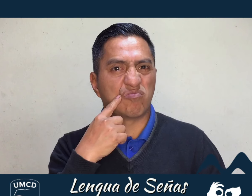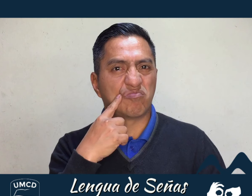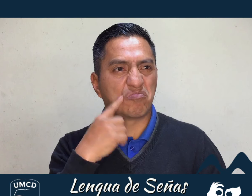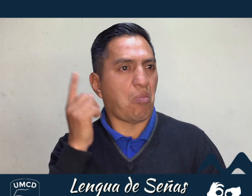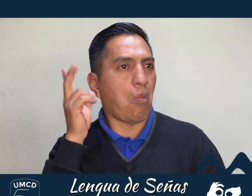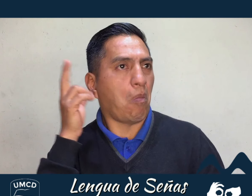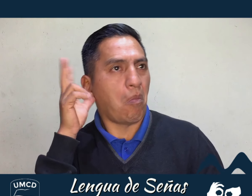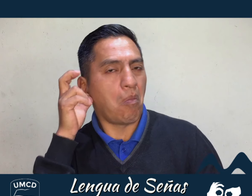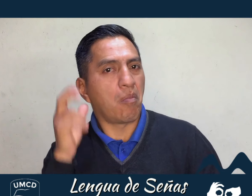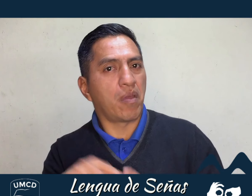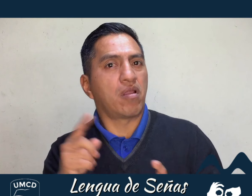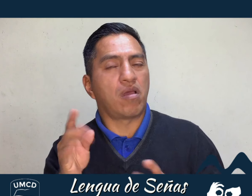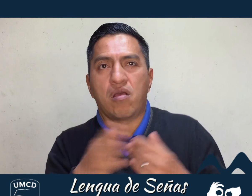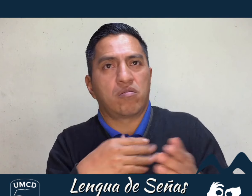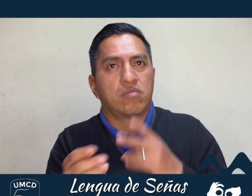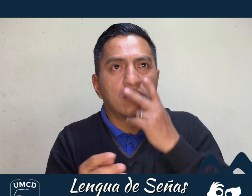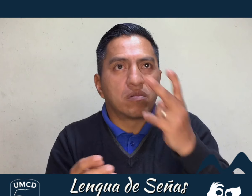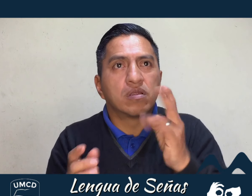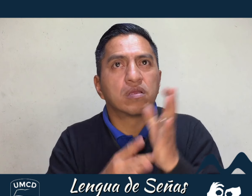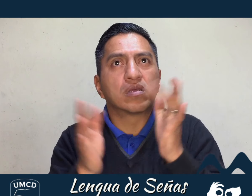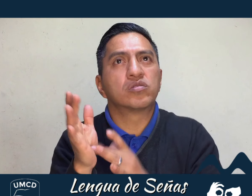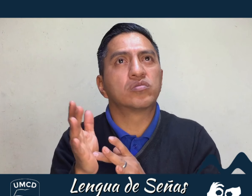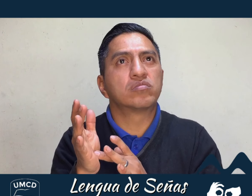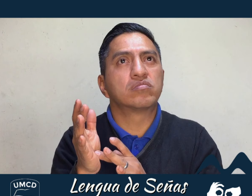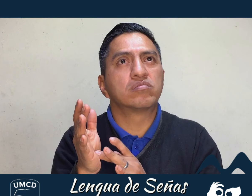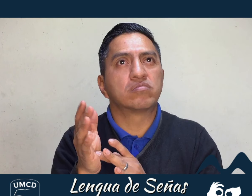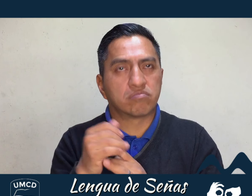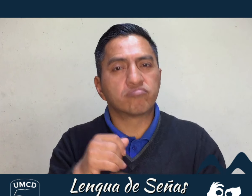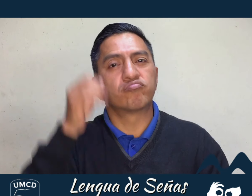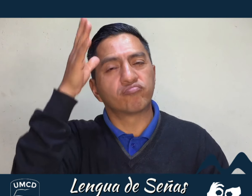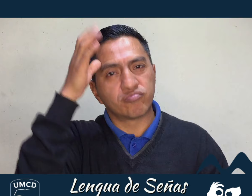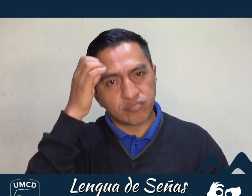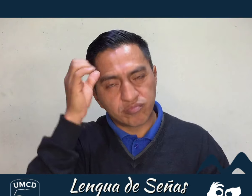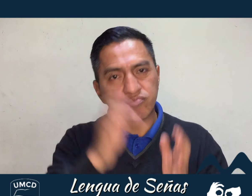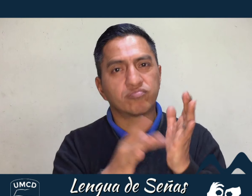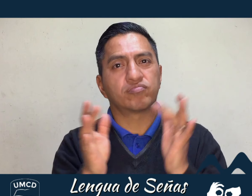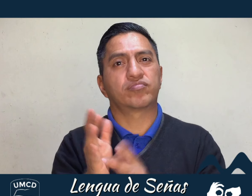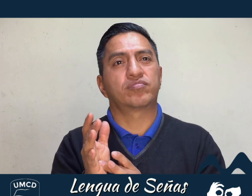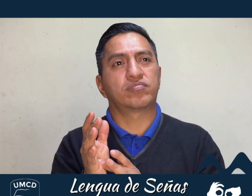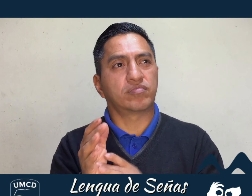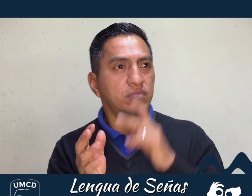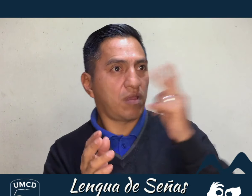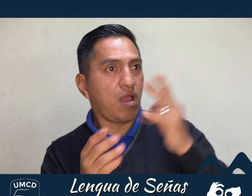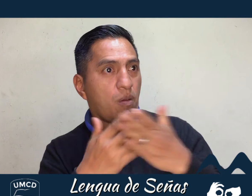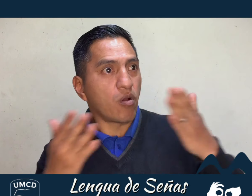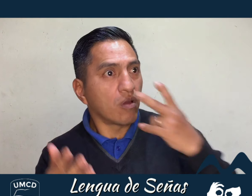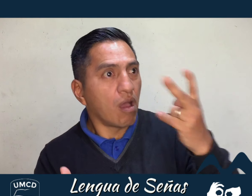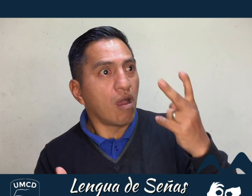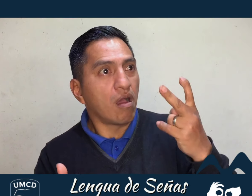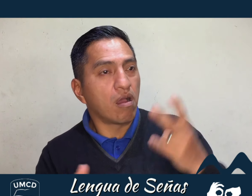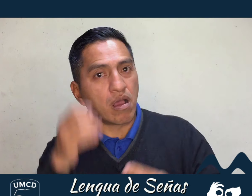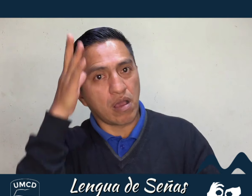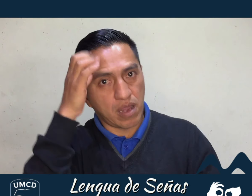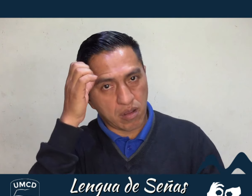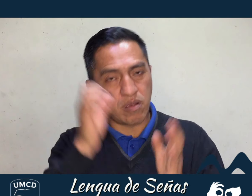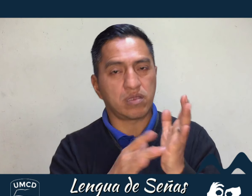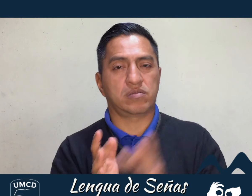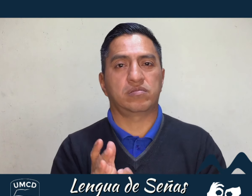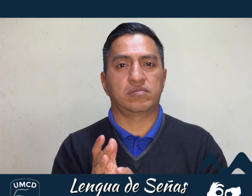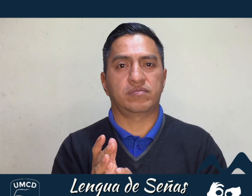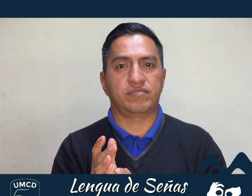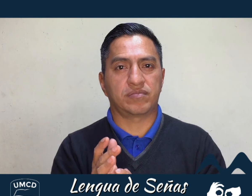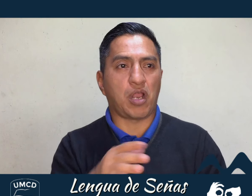escuchar una voz del cielo que hablara acerca de Jesús. ¿Creeríamos en Él gracias a eso? Pues